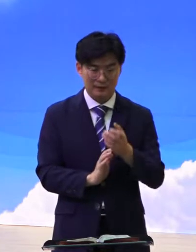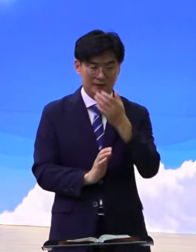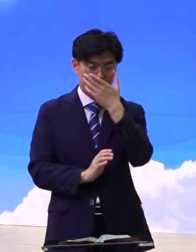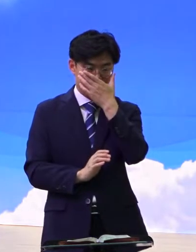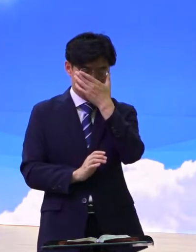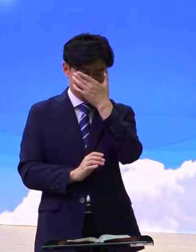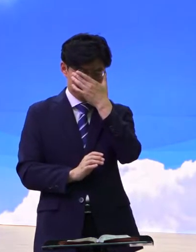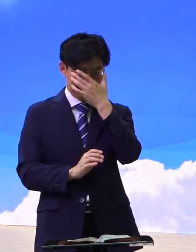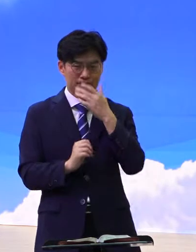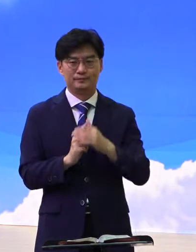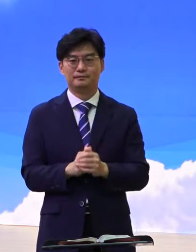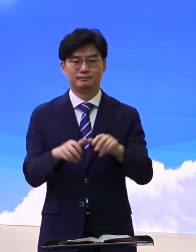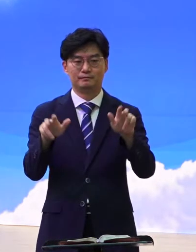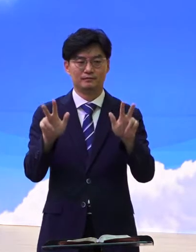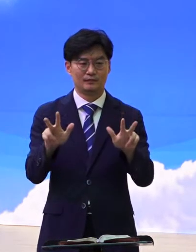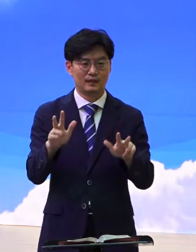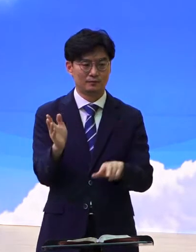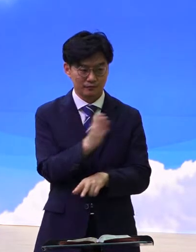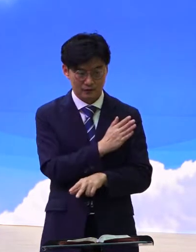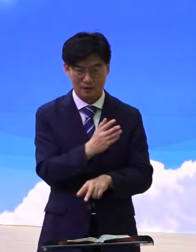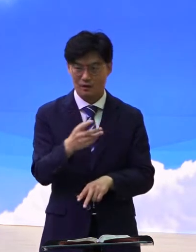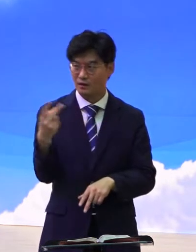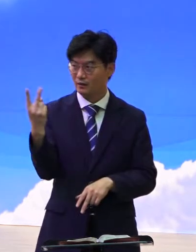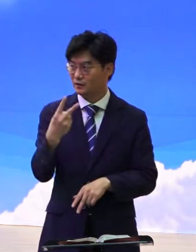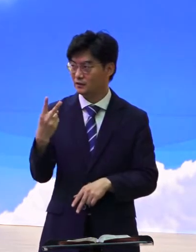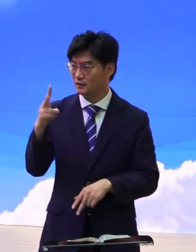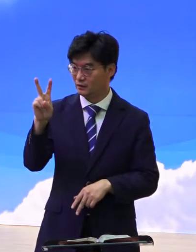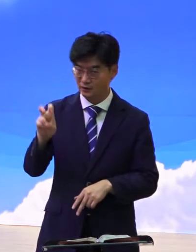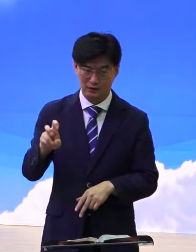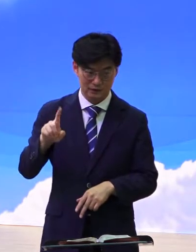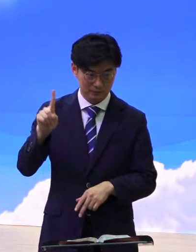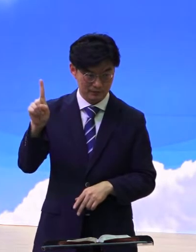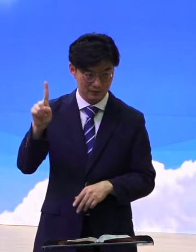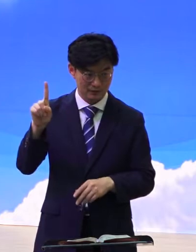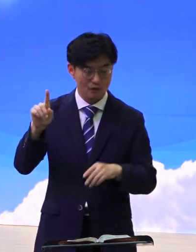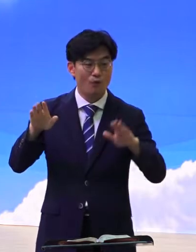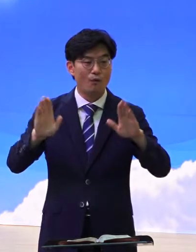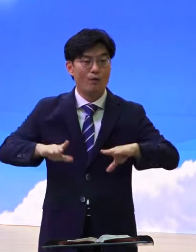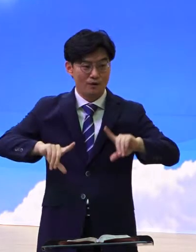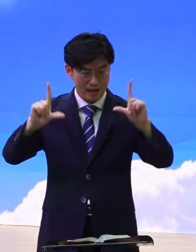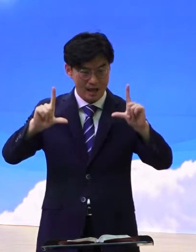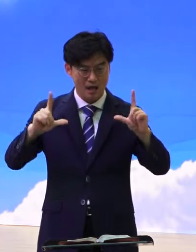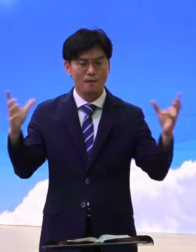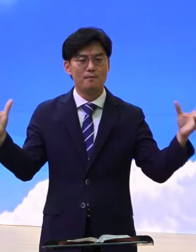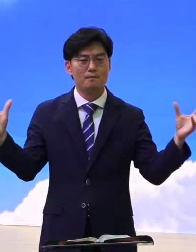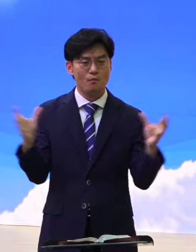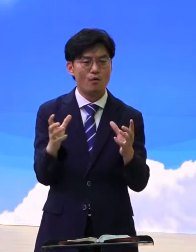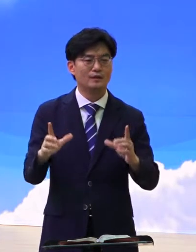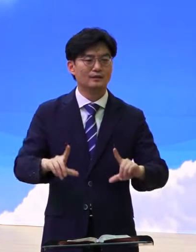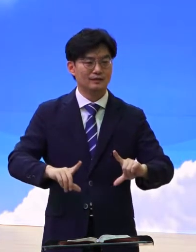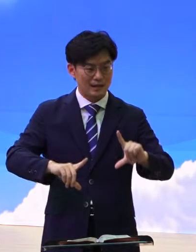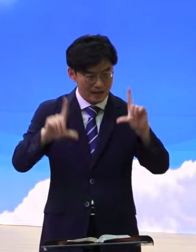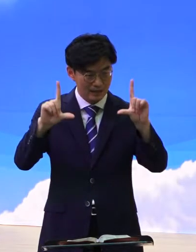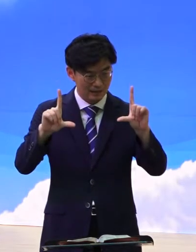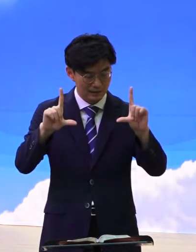네, 지금부터 2021년 총출석주일 선포식을 시작하겠습니다. 이번